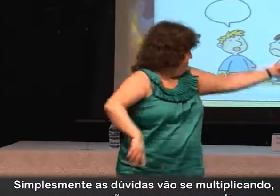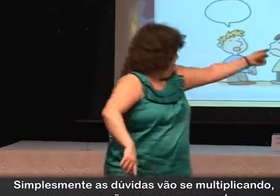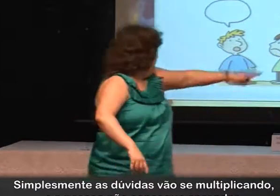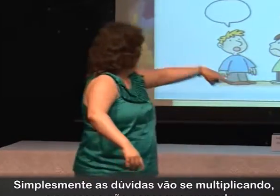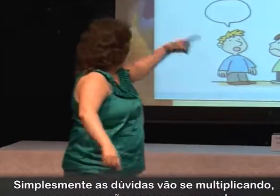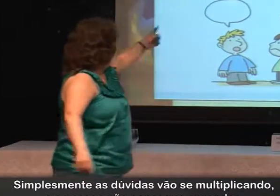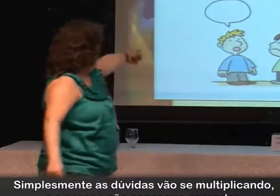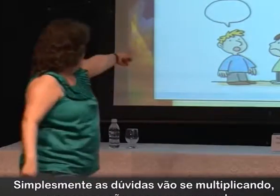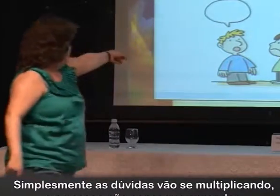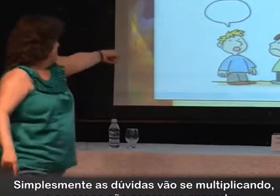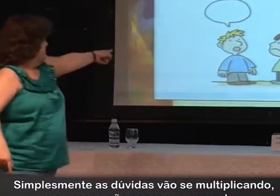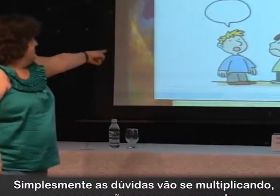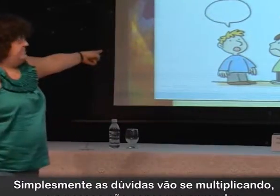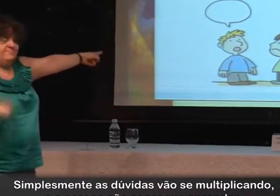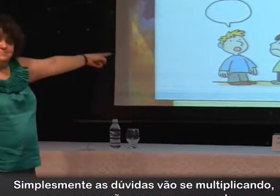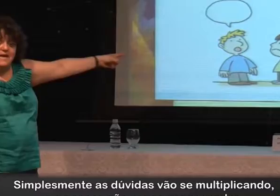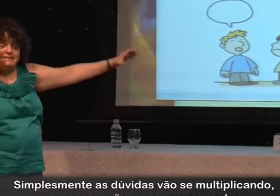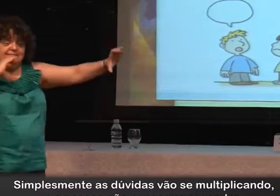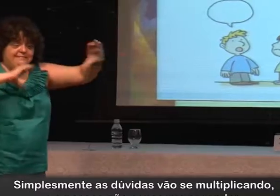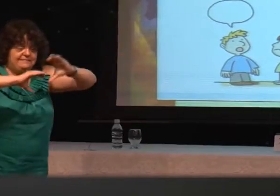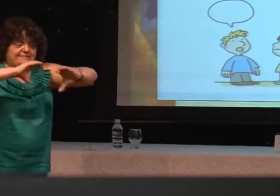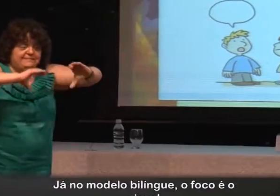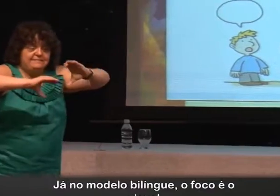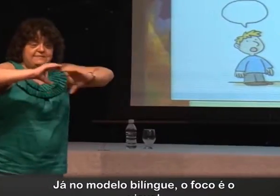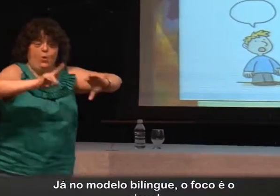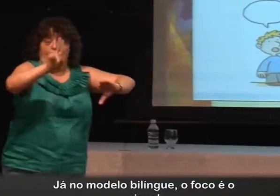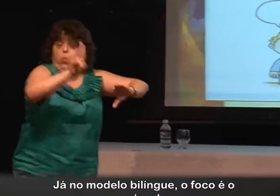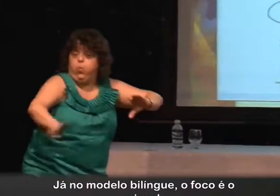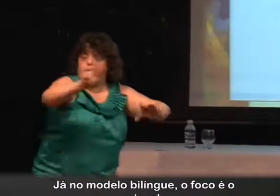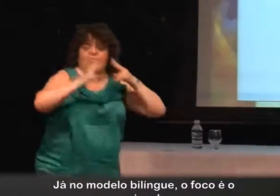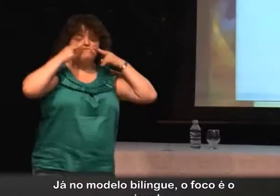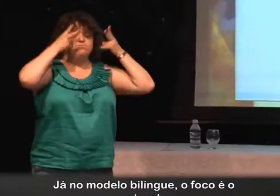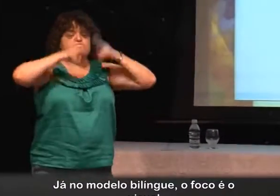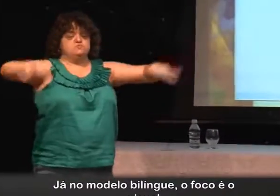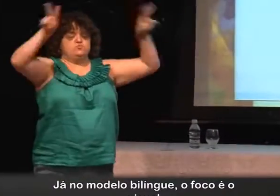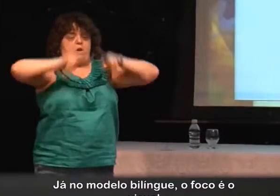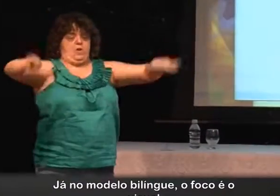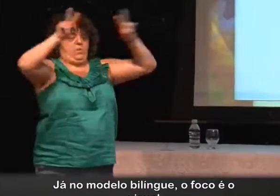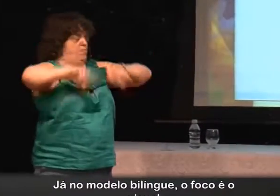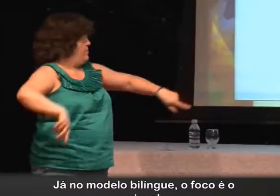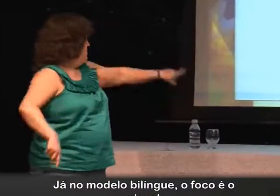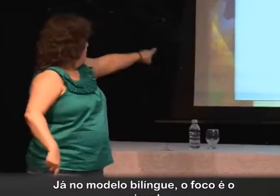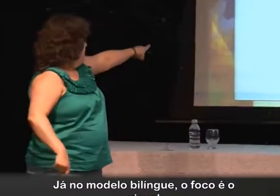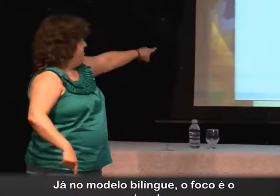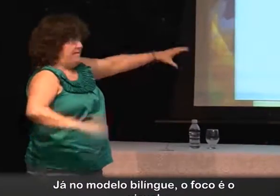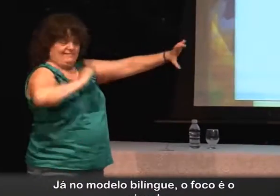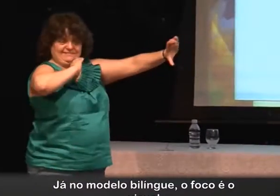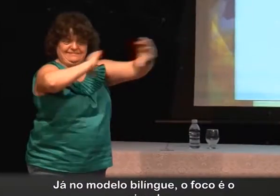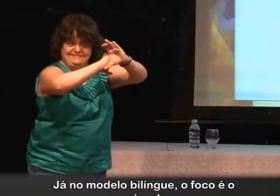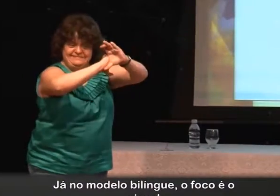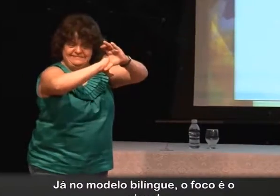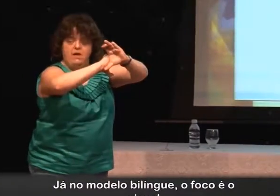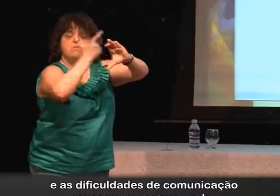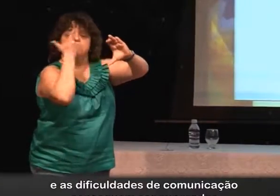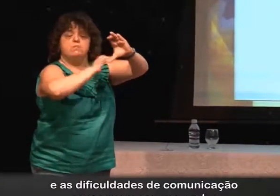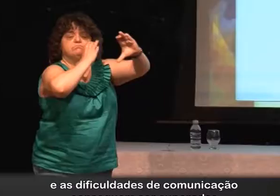vão se multiplicando e a pessoa não consegue aprender. Já no modelo bilíngue, o foco é o visual e